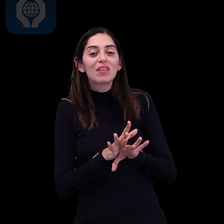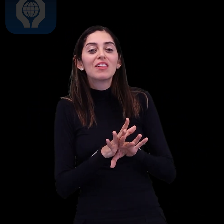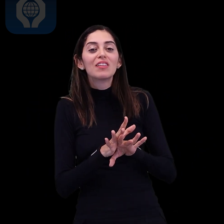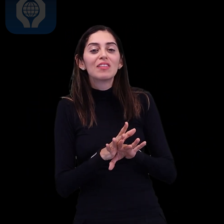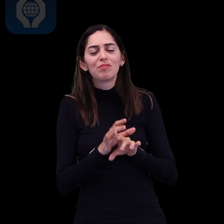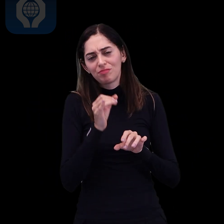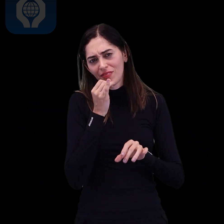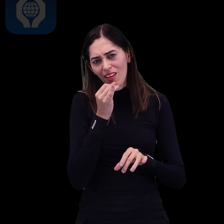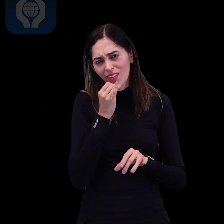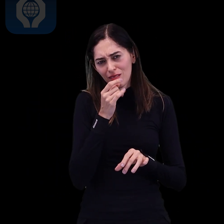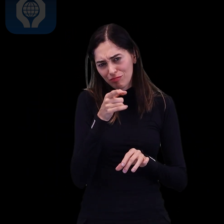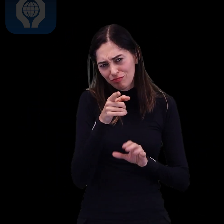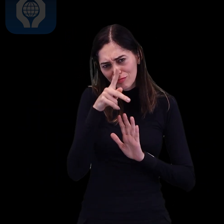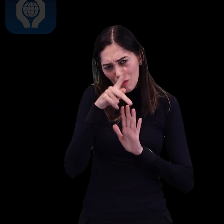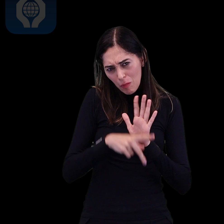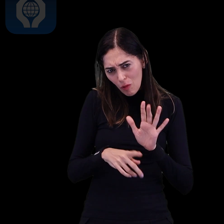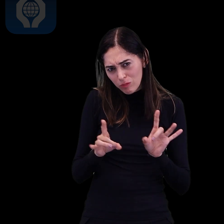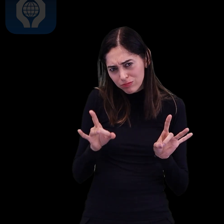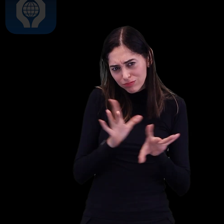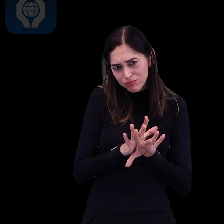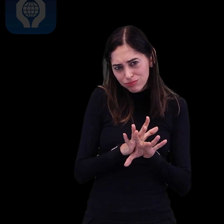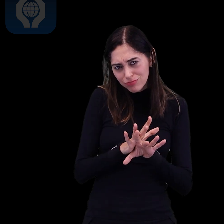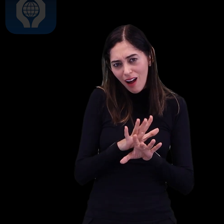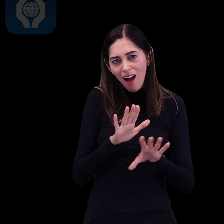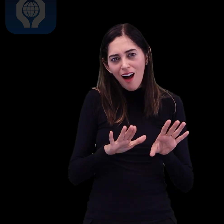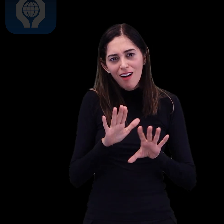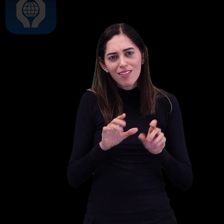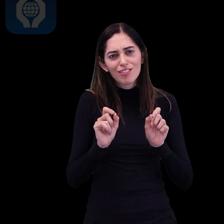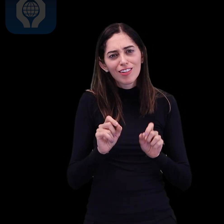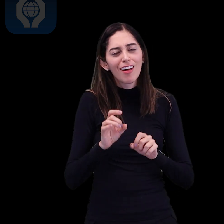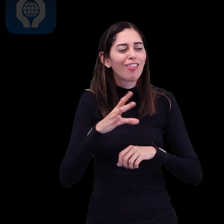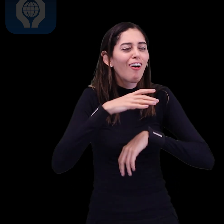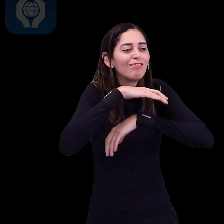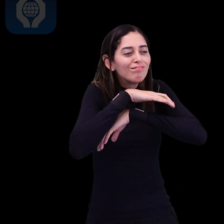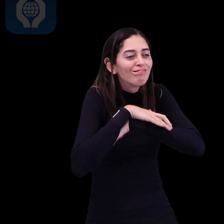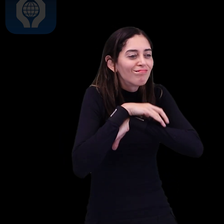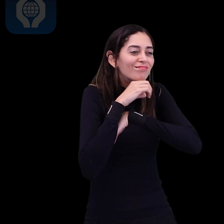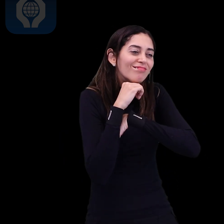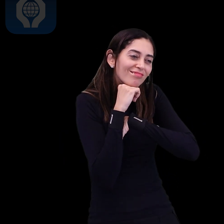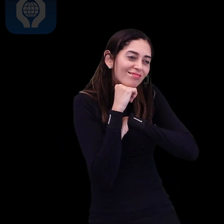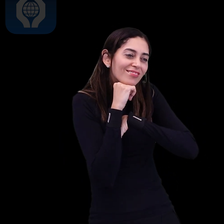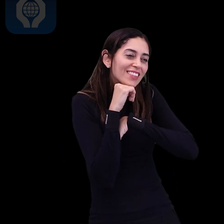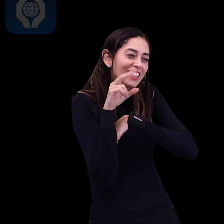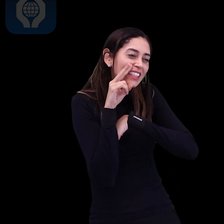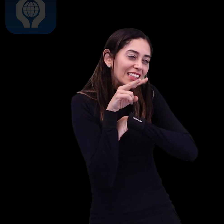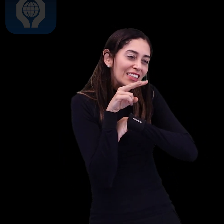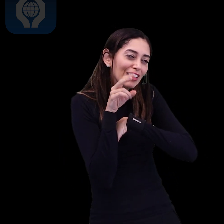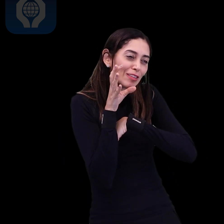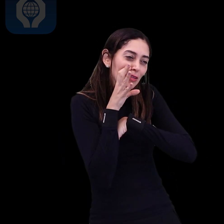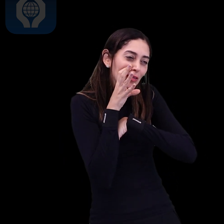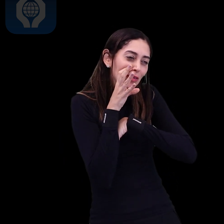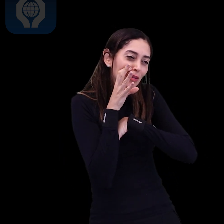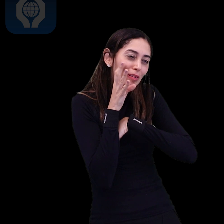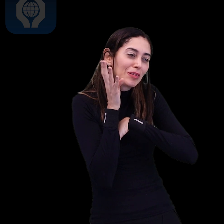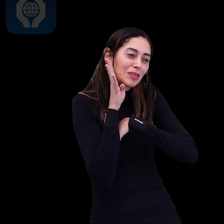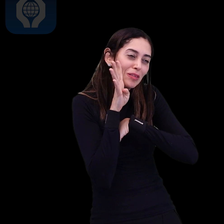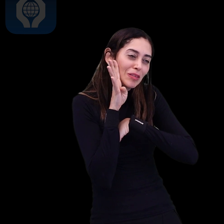Quando você chega ao fim de um projeto importante, às vezes não sente vontade de apreciar o que foi realizado. Mesmo que